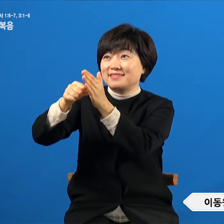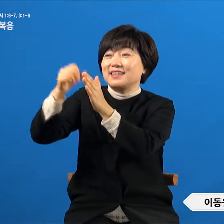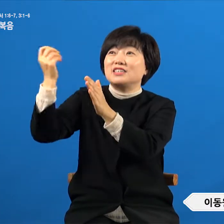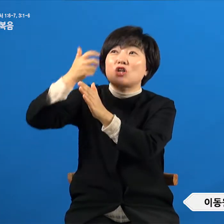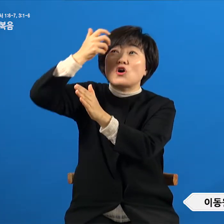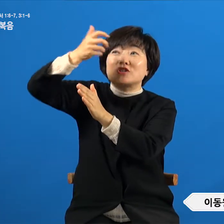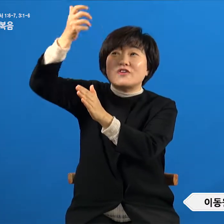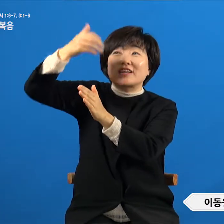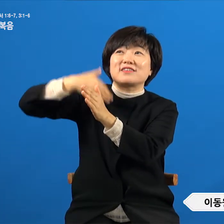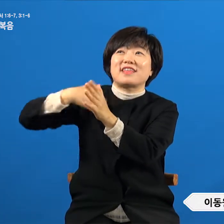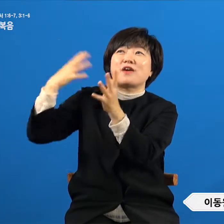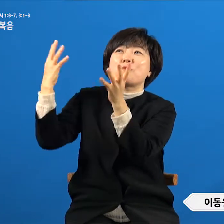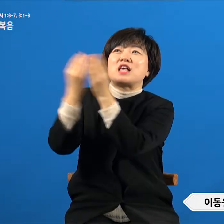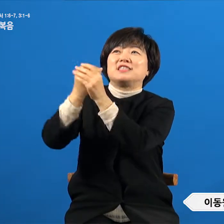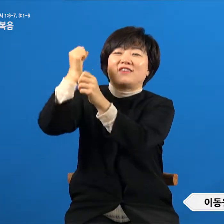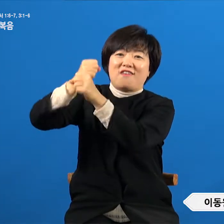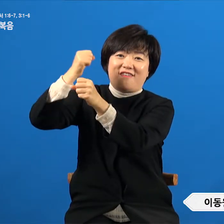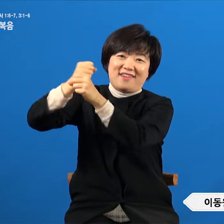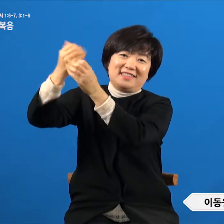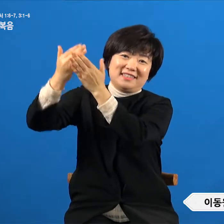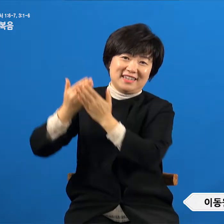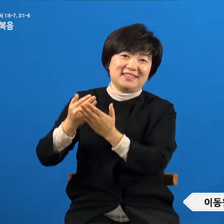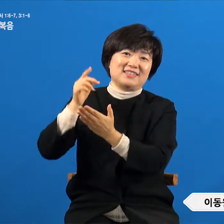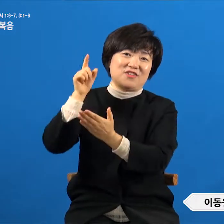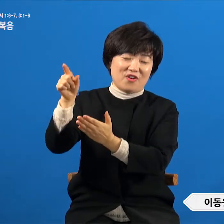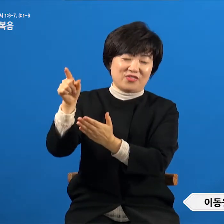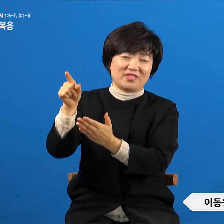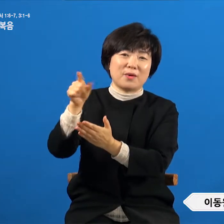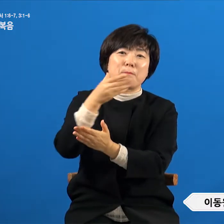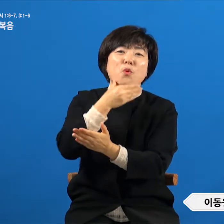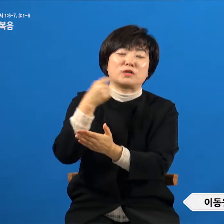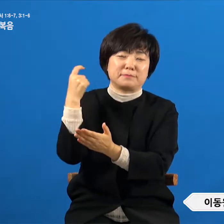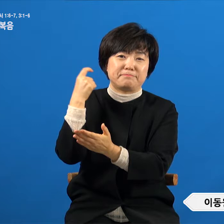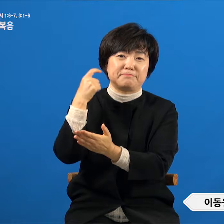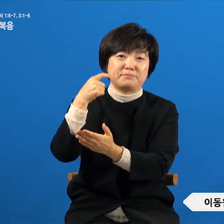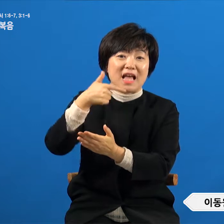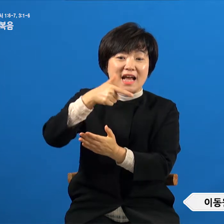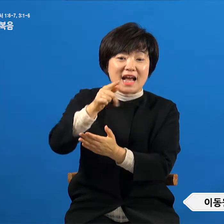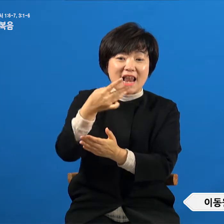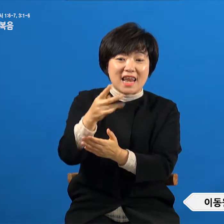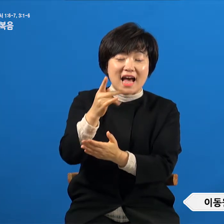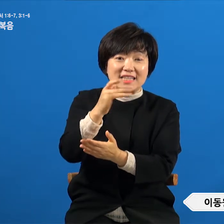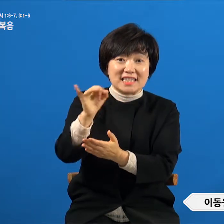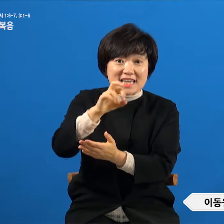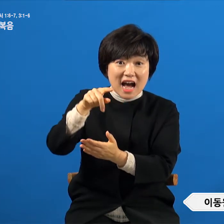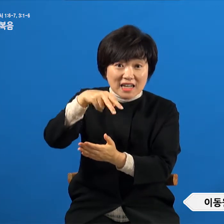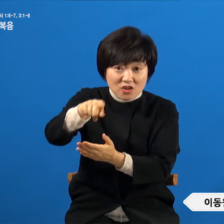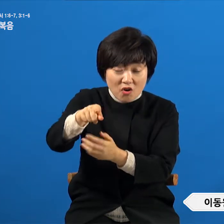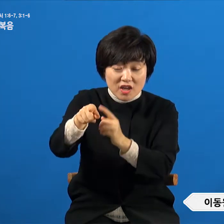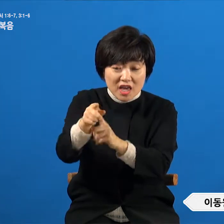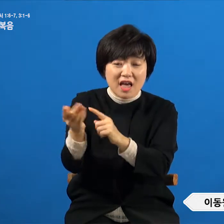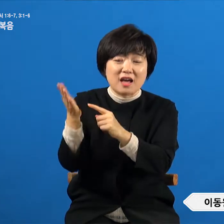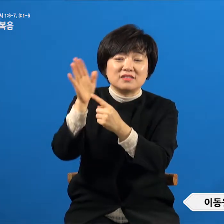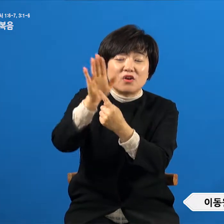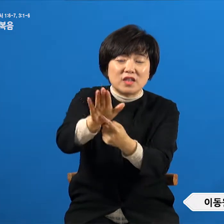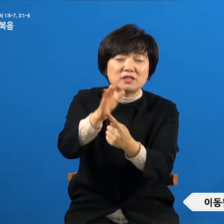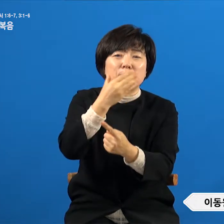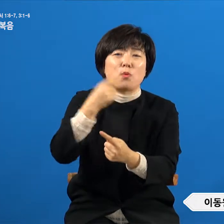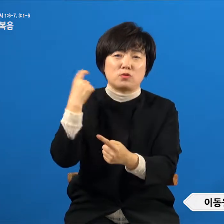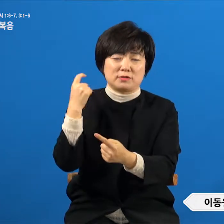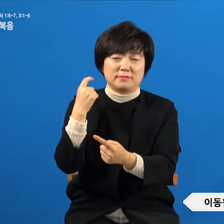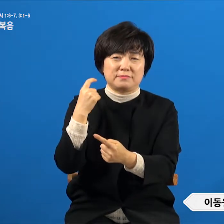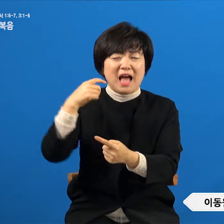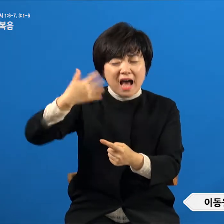통해서 완성된다는 것. 이것이 복음이에요. 이것이 갈라디아에 전해진 복음이에요. 아직은 부족하지만,